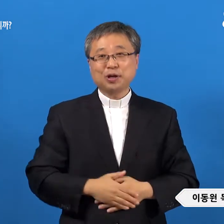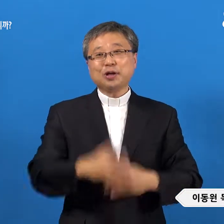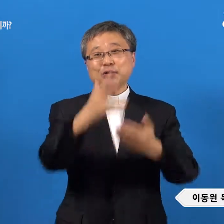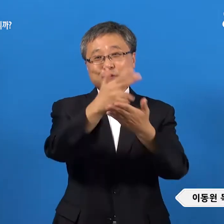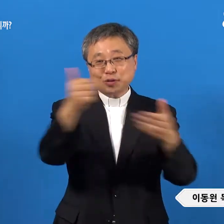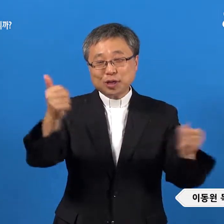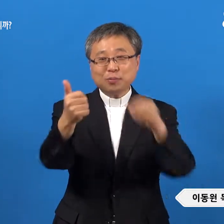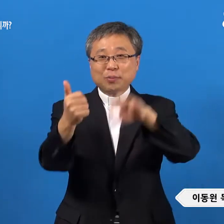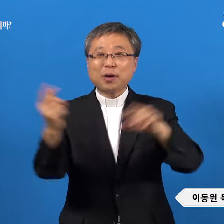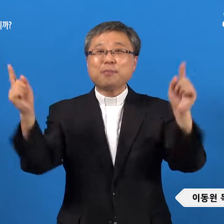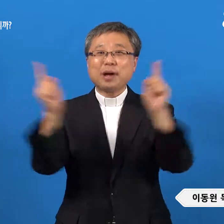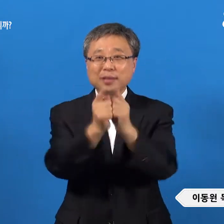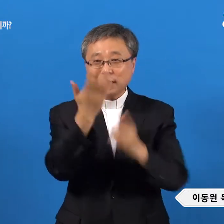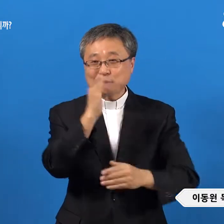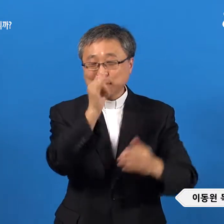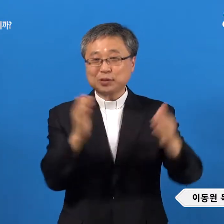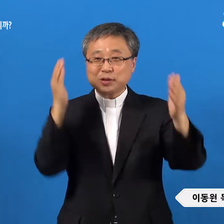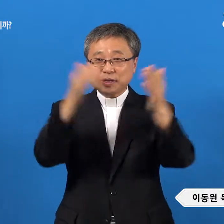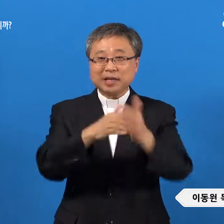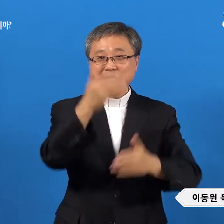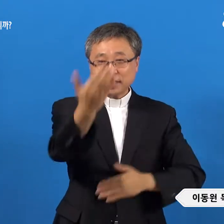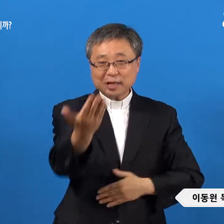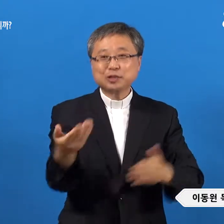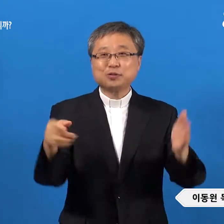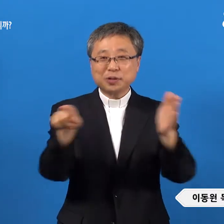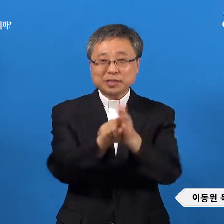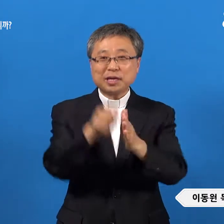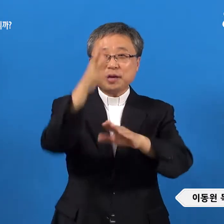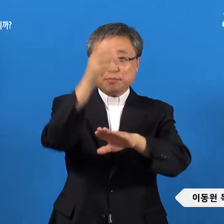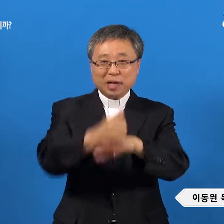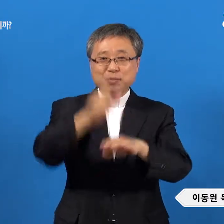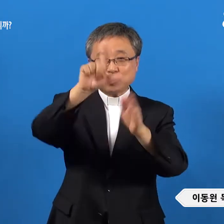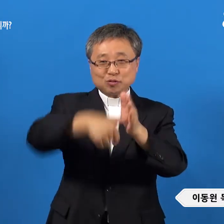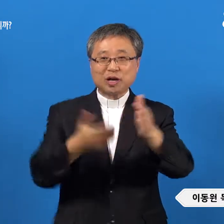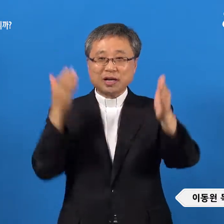주님 앞에서 만날 수 있도록 당신을 위해 마지막 순간까지 기도하지요.